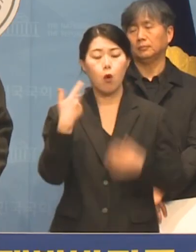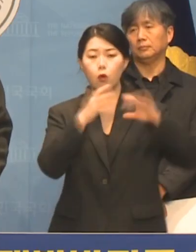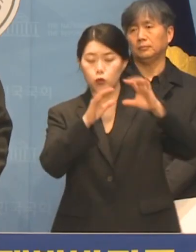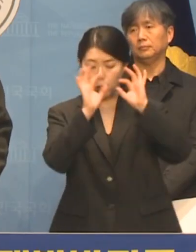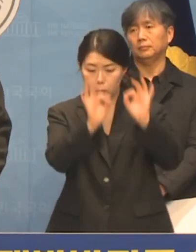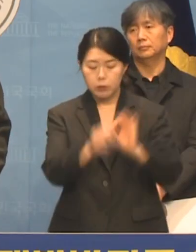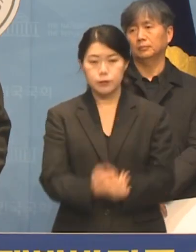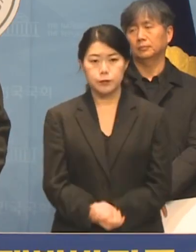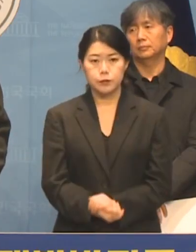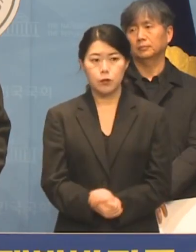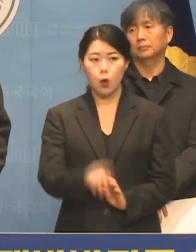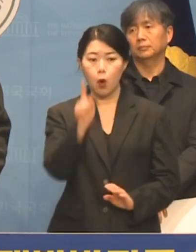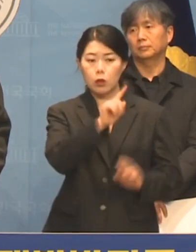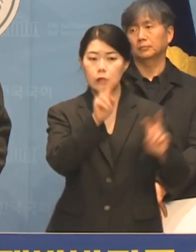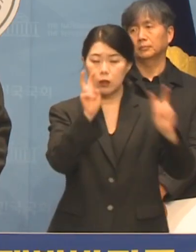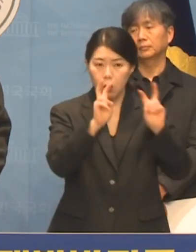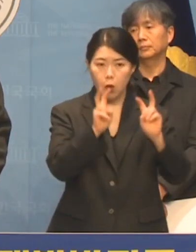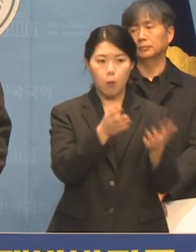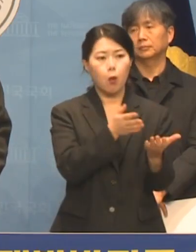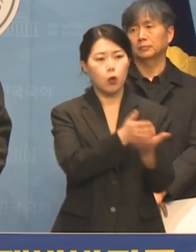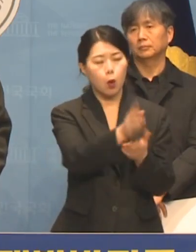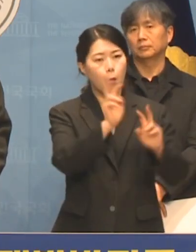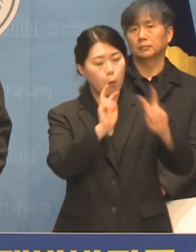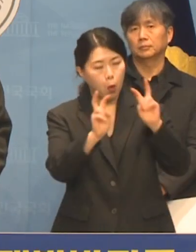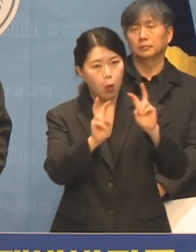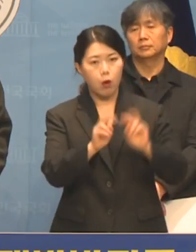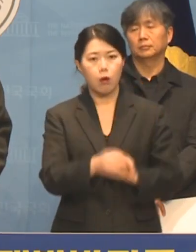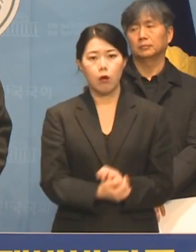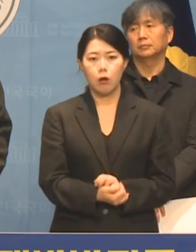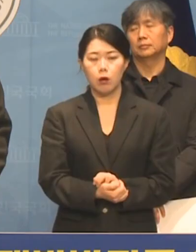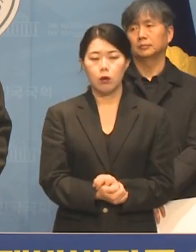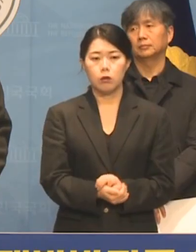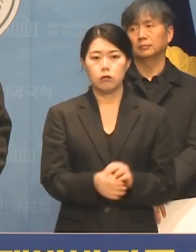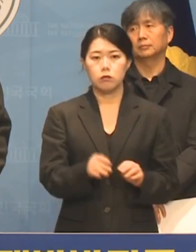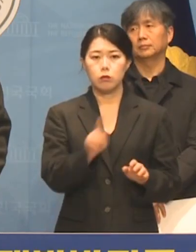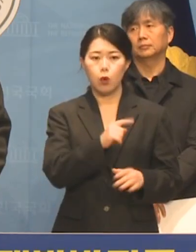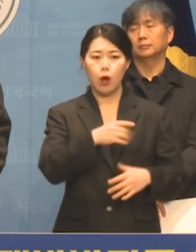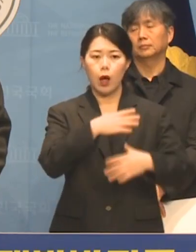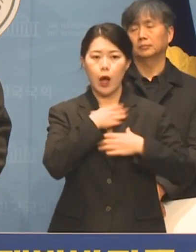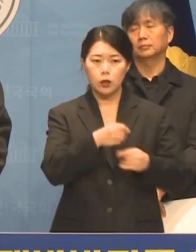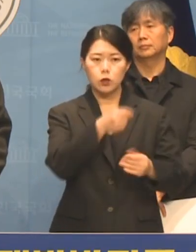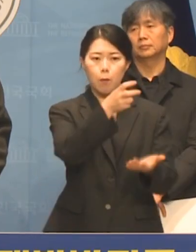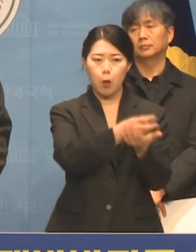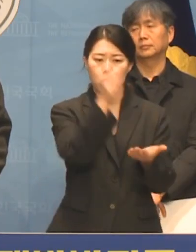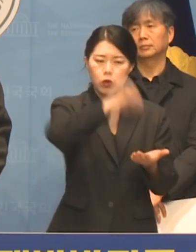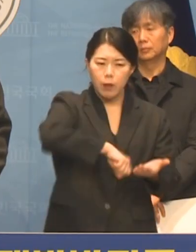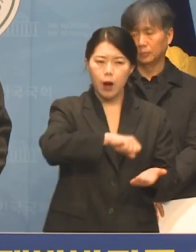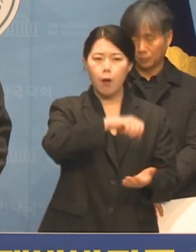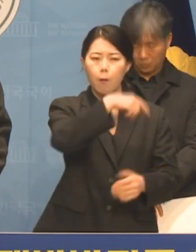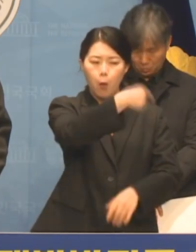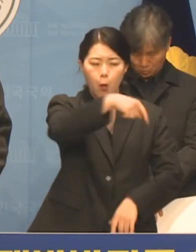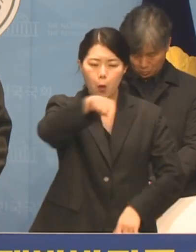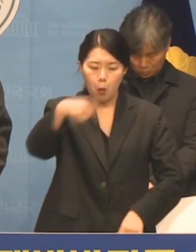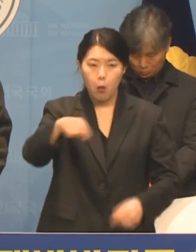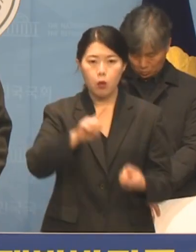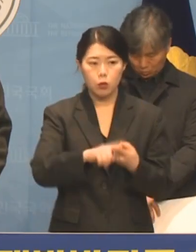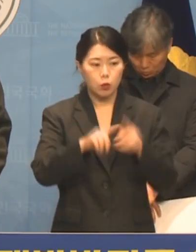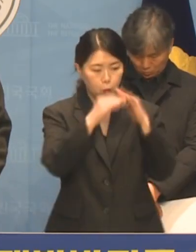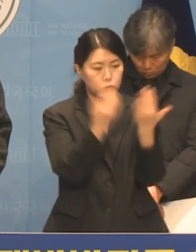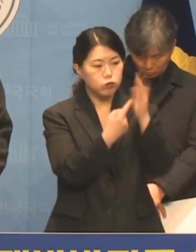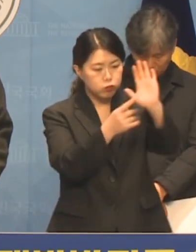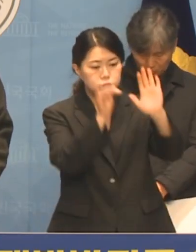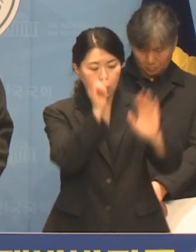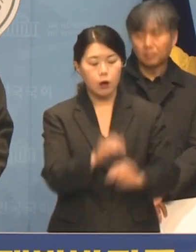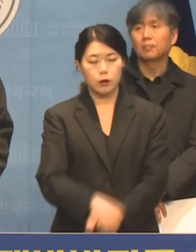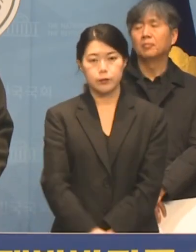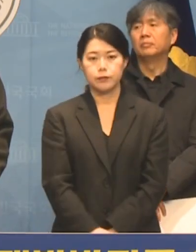같은 경우도 어느 업종의 어느 기업이 어떤 안전보건 규정을 위반했는지 등의 정보들을 모두 제대로 공개를